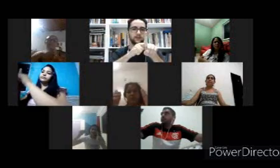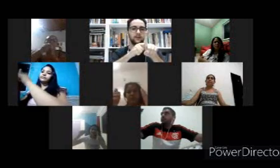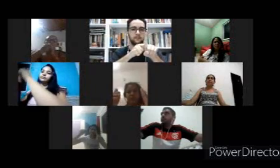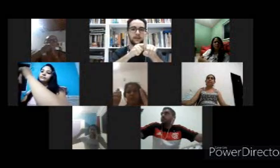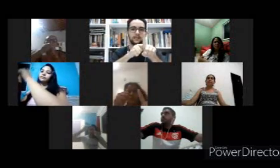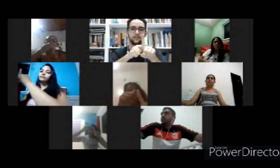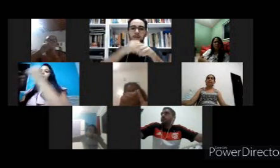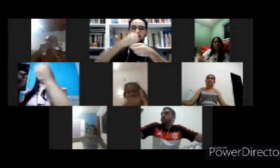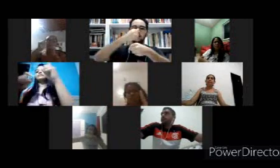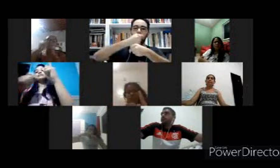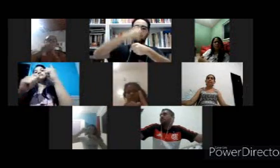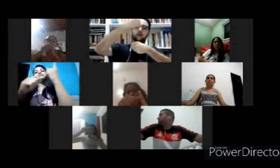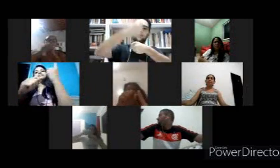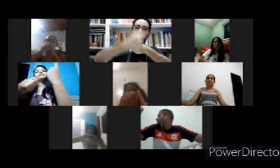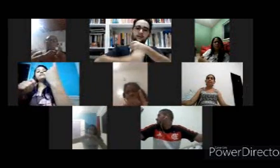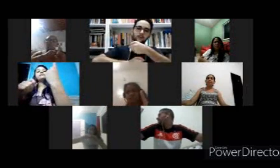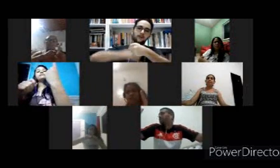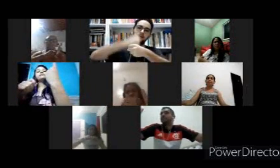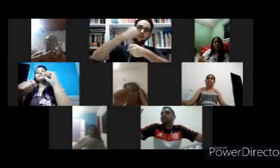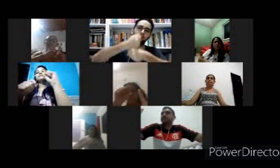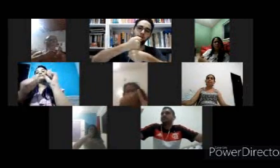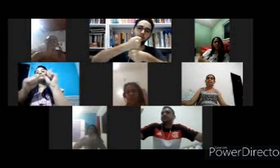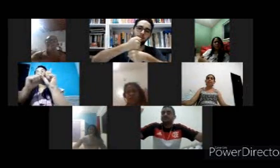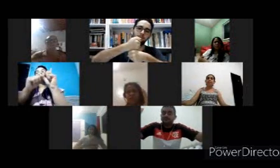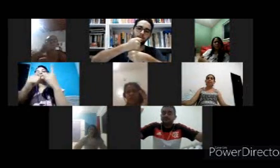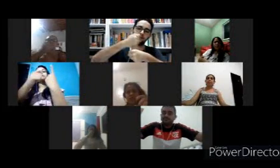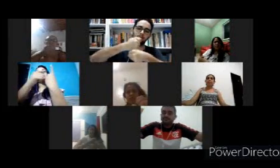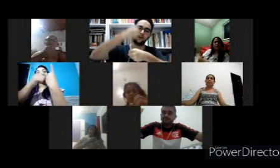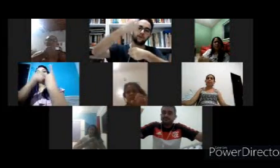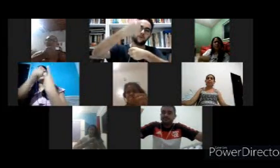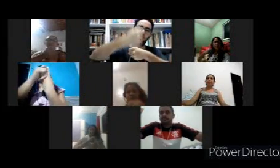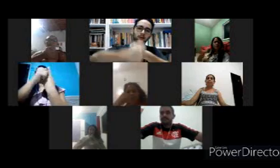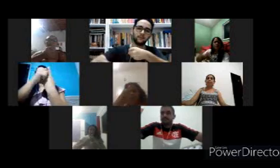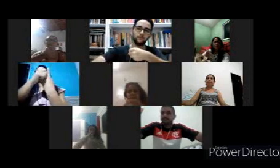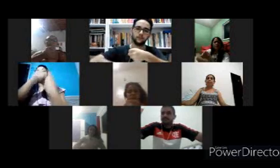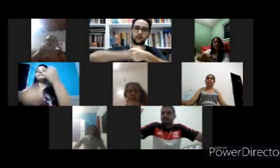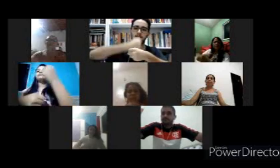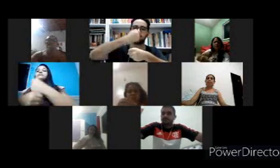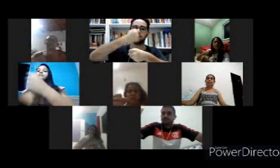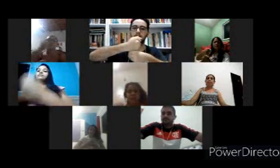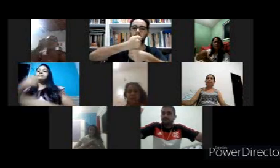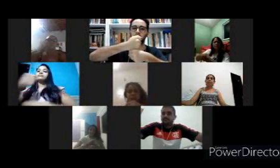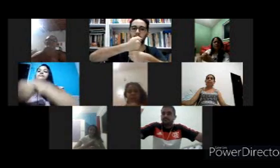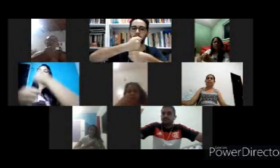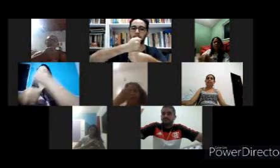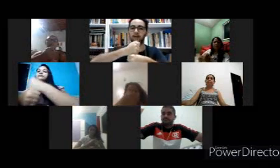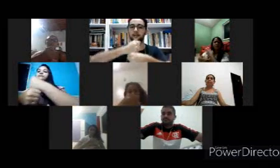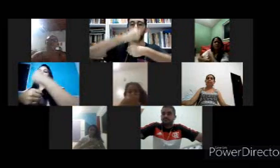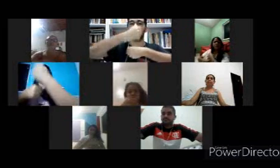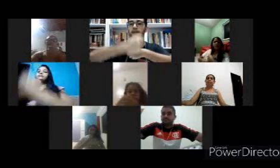aqui mês, e o ano que eu passo assim, por cima. Dou uma volta da mão direita em cima da outra que fica parada.